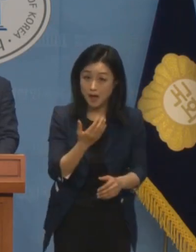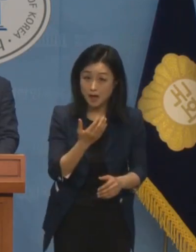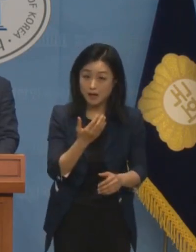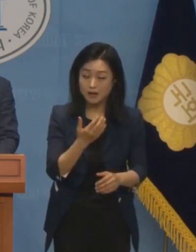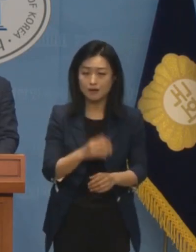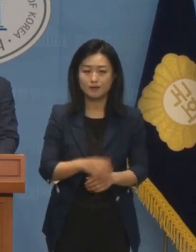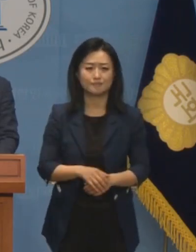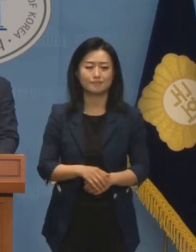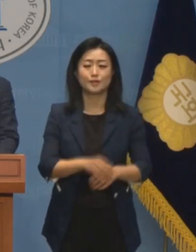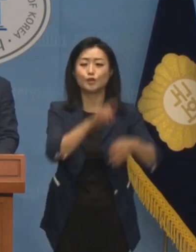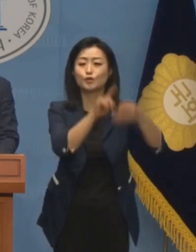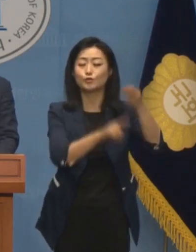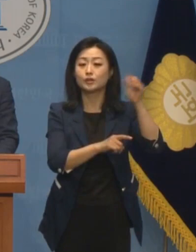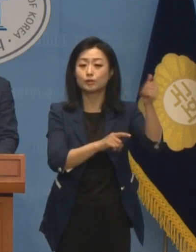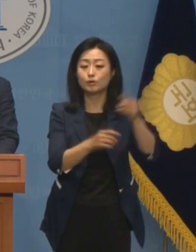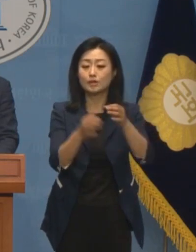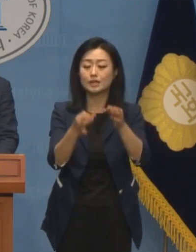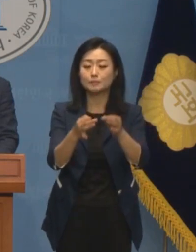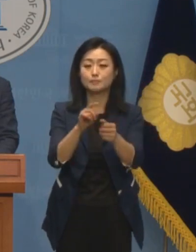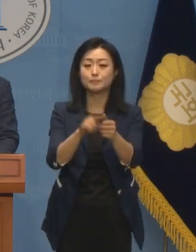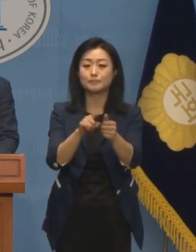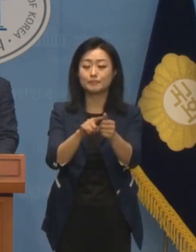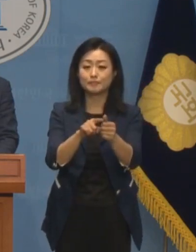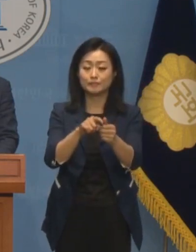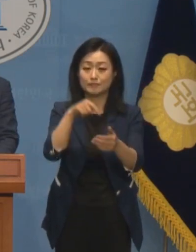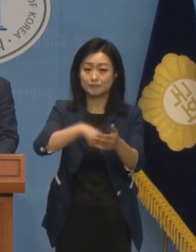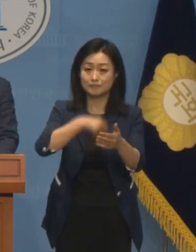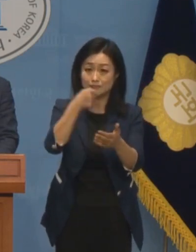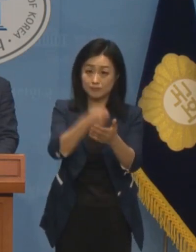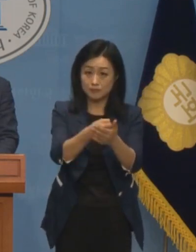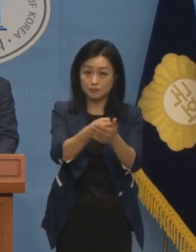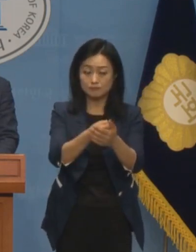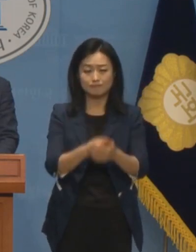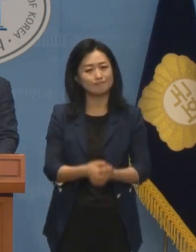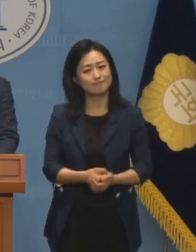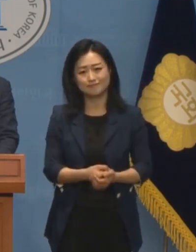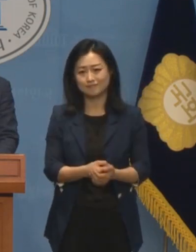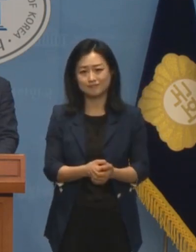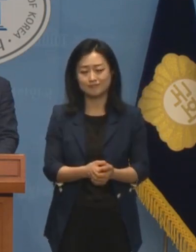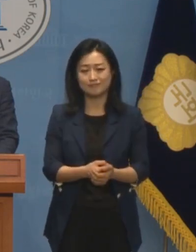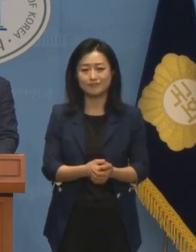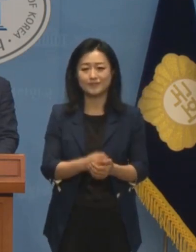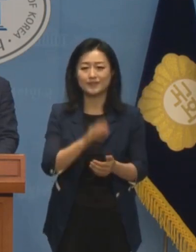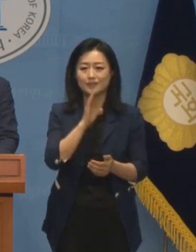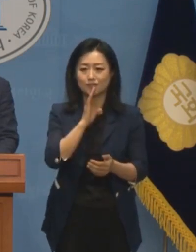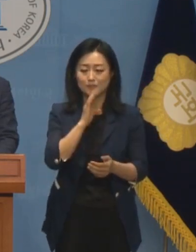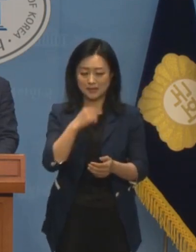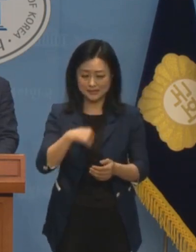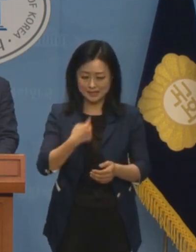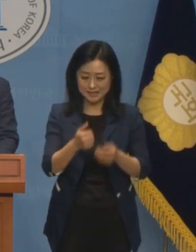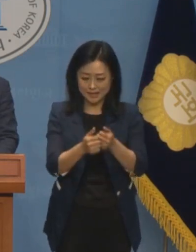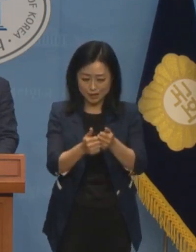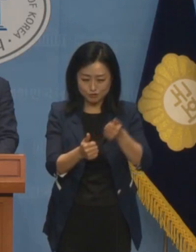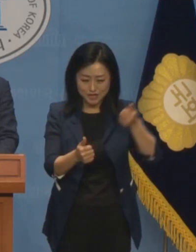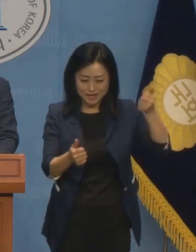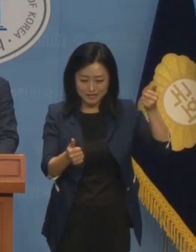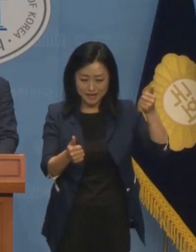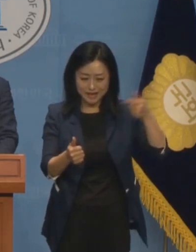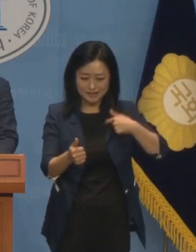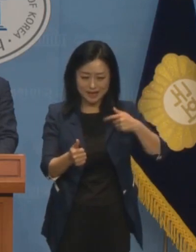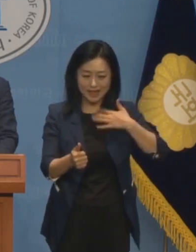윤석열 대통령의 김문수 후보자 지명은 역사의 길이 남을 유체이탈, 자기부정의 사례가 될